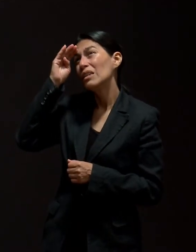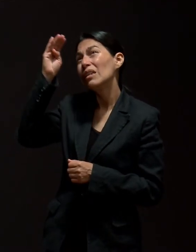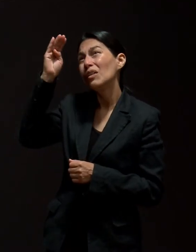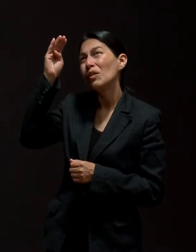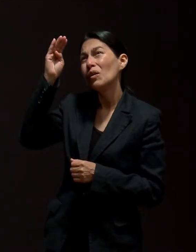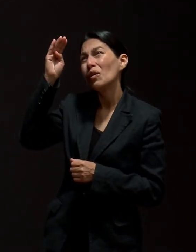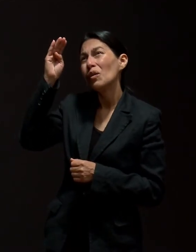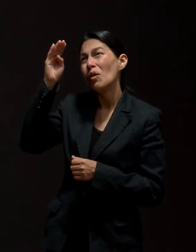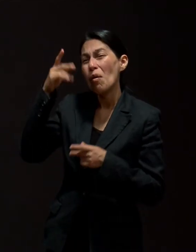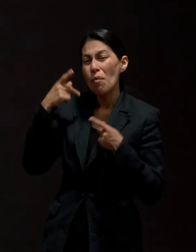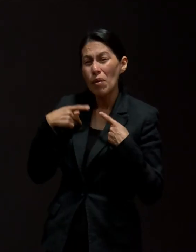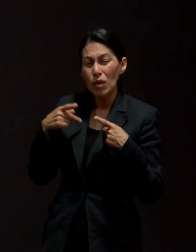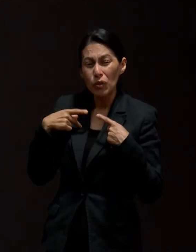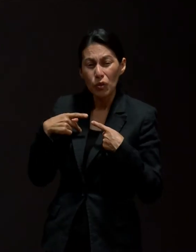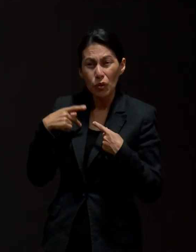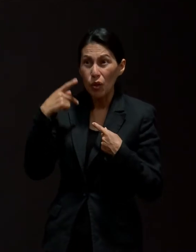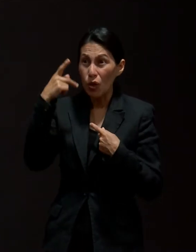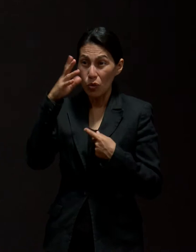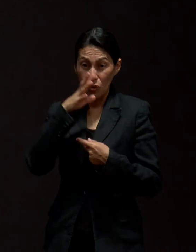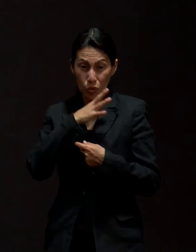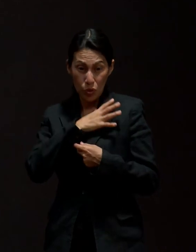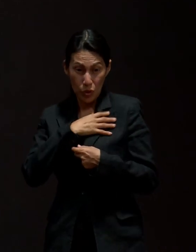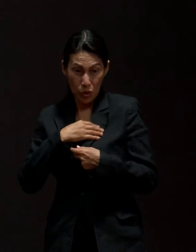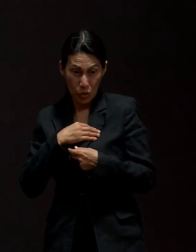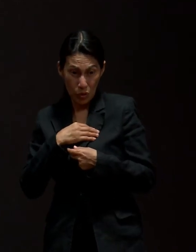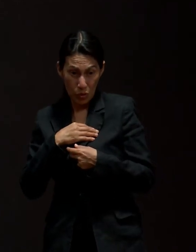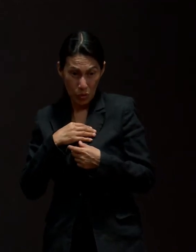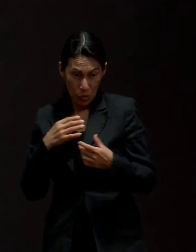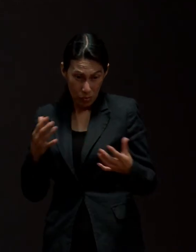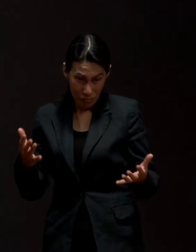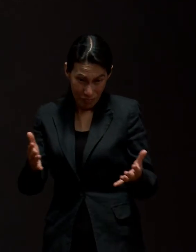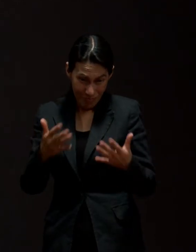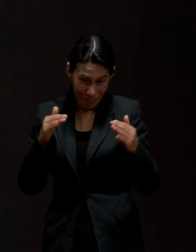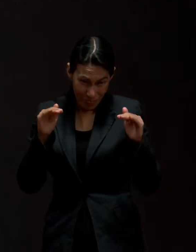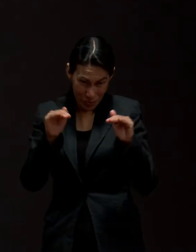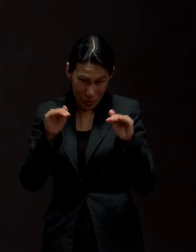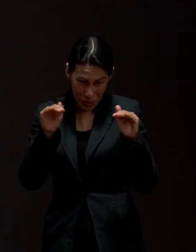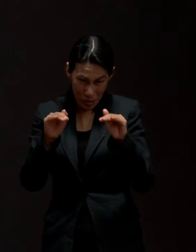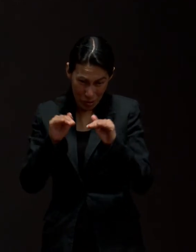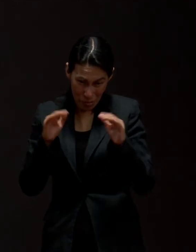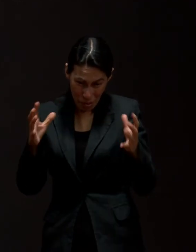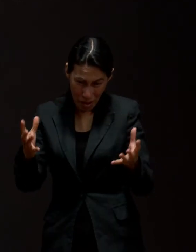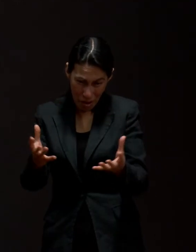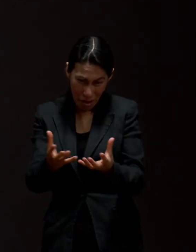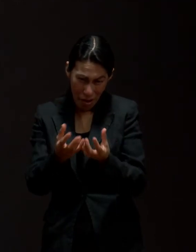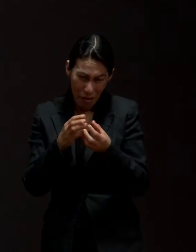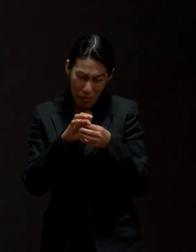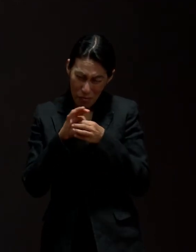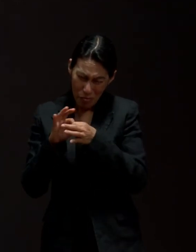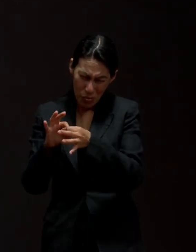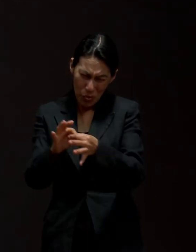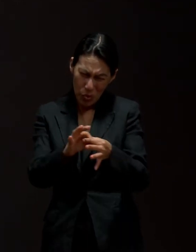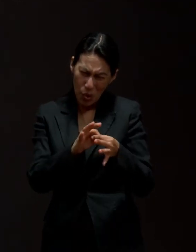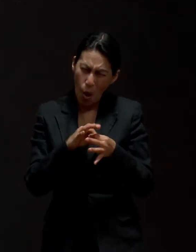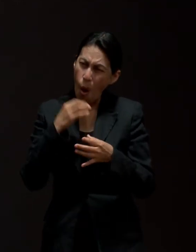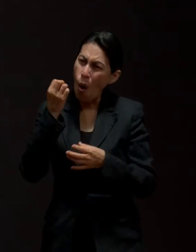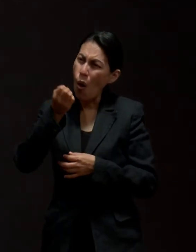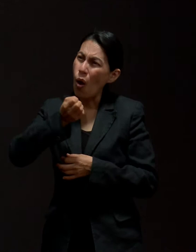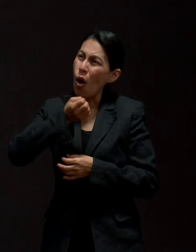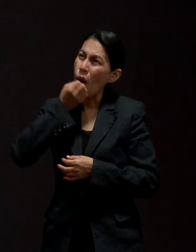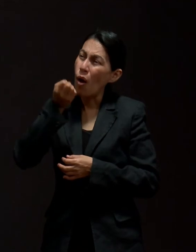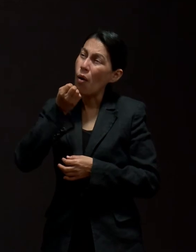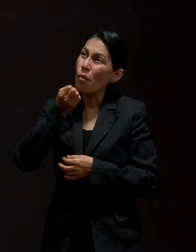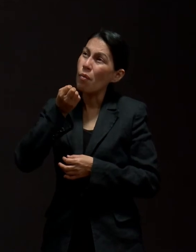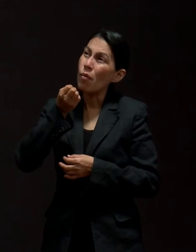es una manera que el Señor está usando para unir a su pueblo, para orar por el derramamiento de la